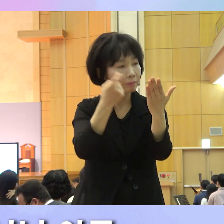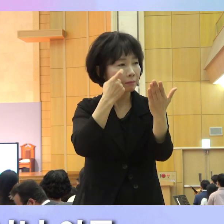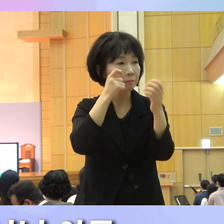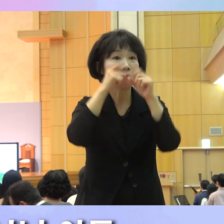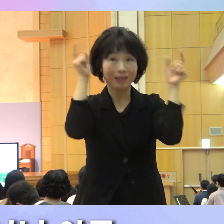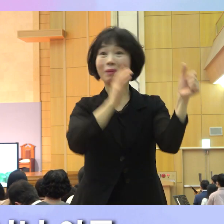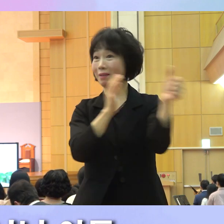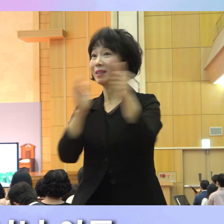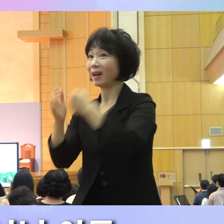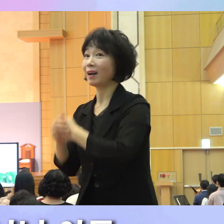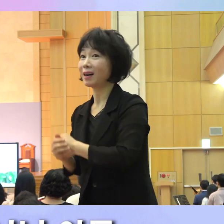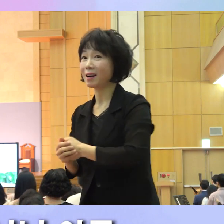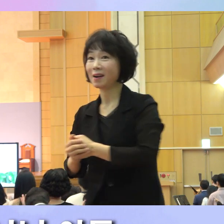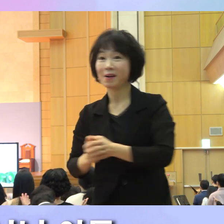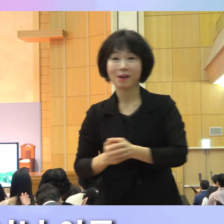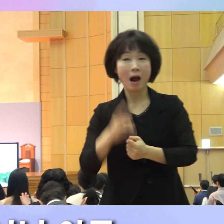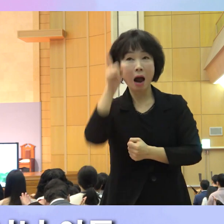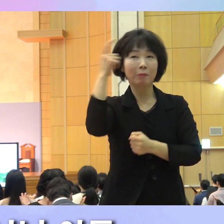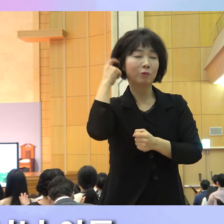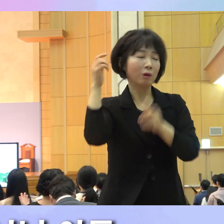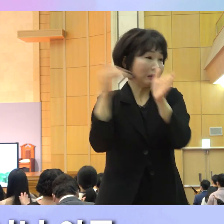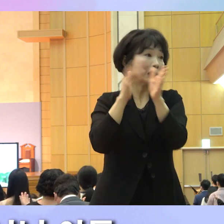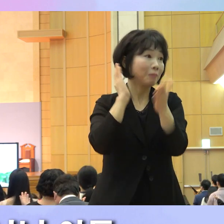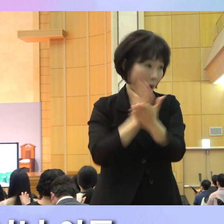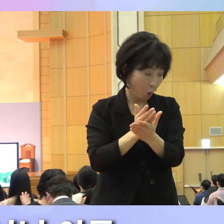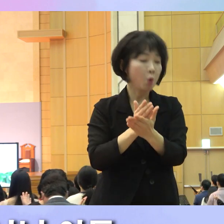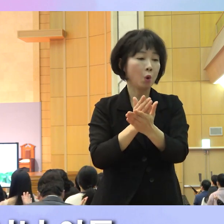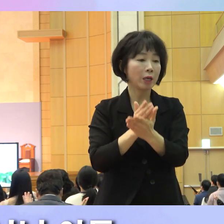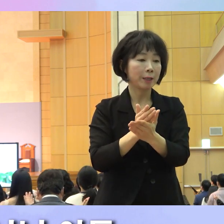1절만 찬양하고 축도함으로 예배 마치도록 하겠습니다.